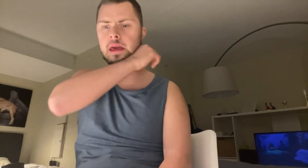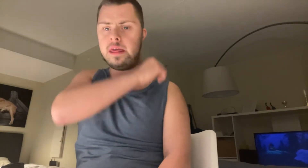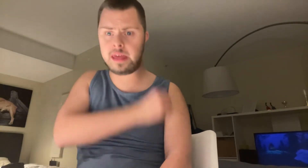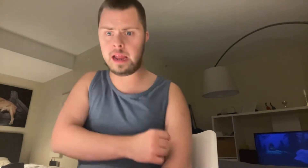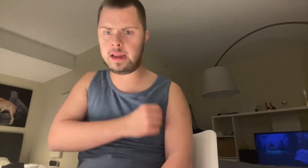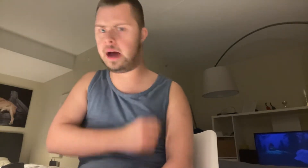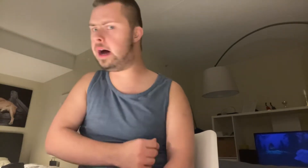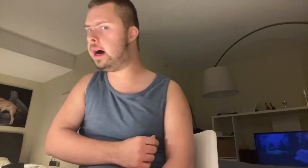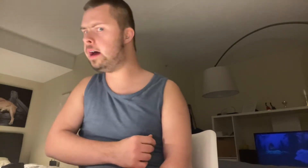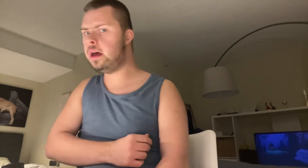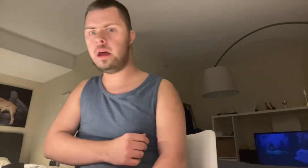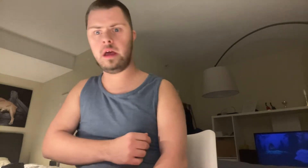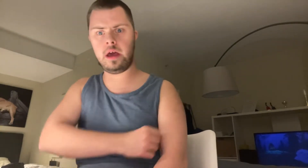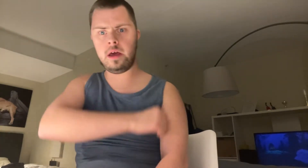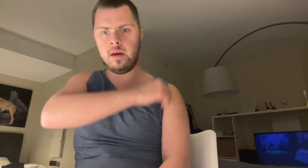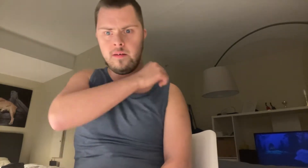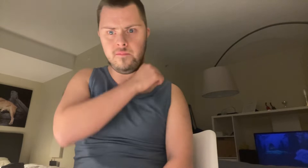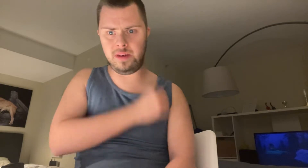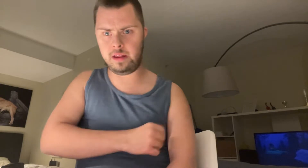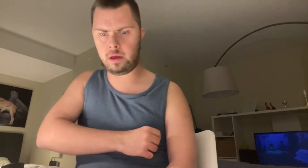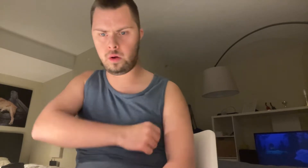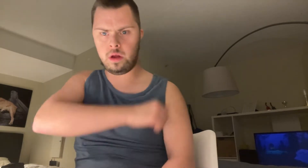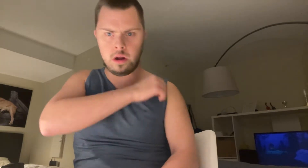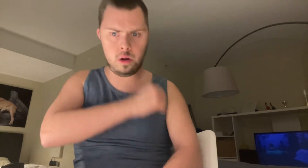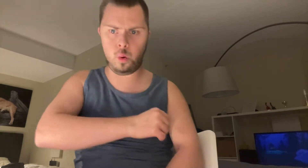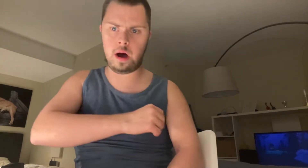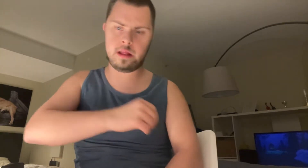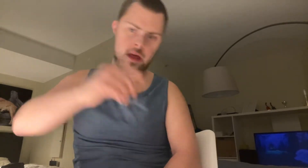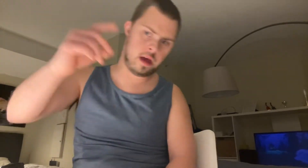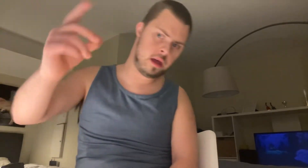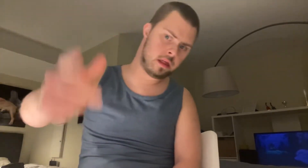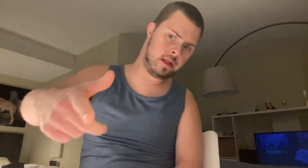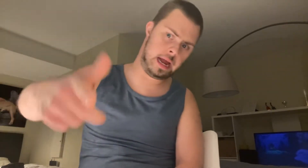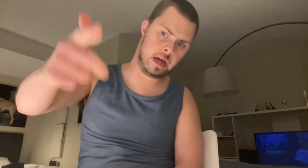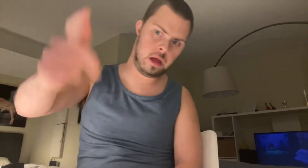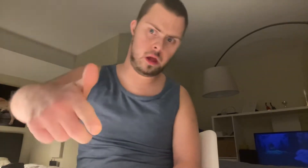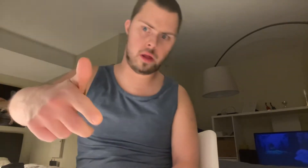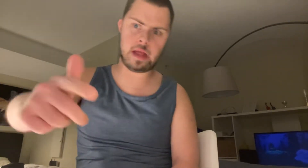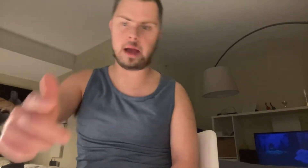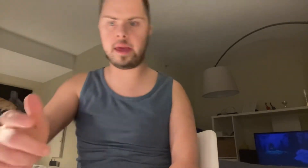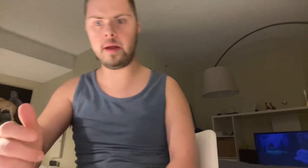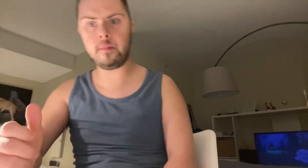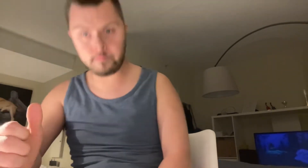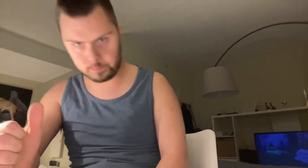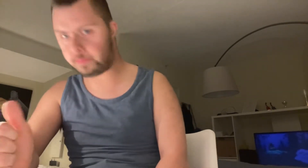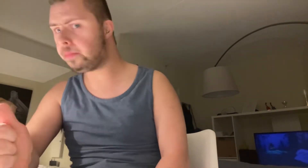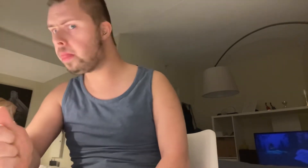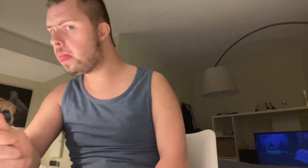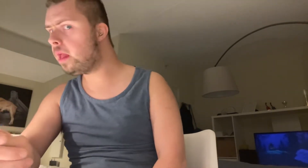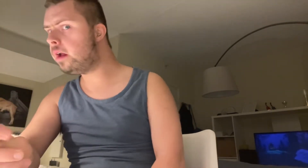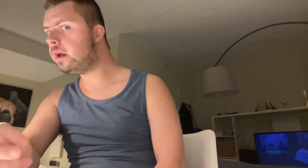måste ni gilla videon, låt. Snäll. Ja, tack.